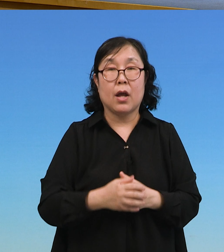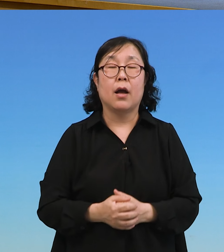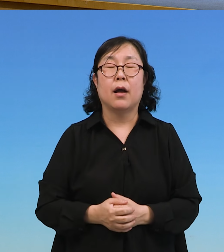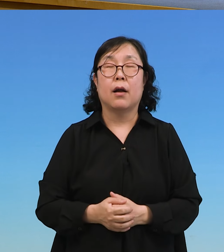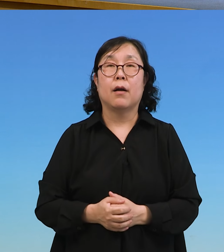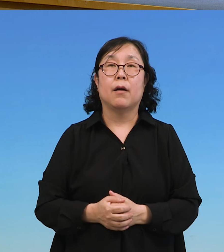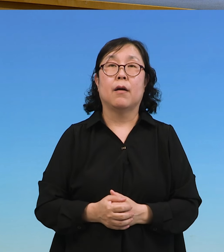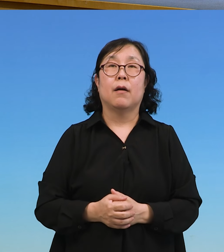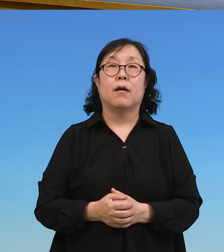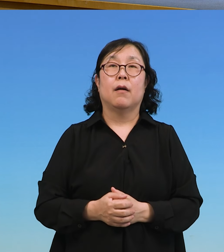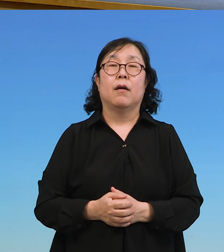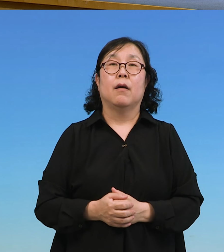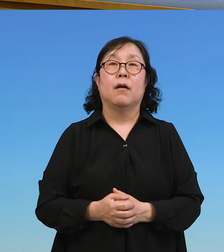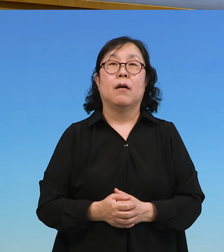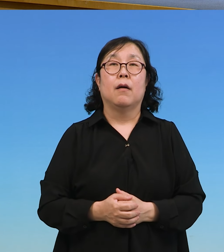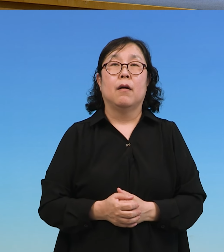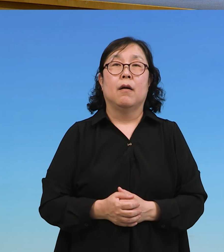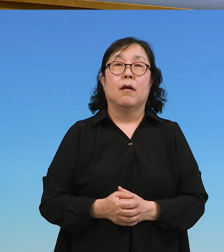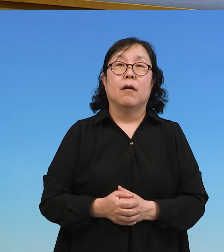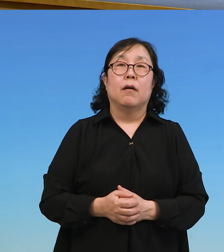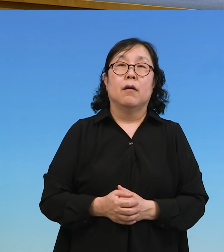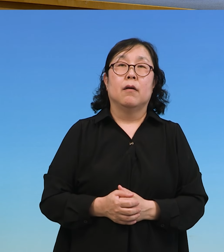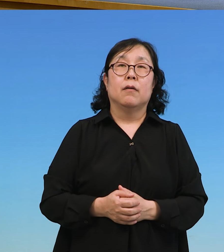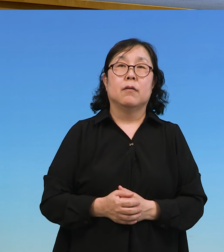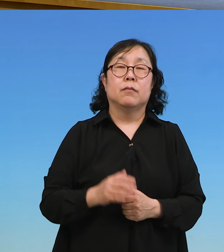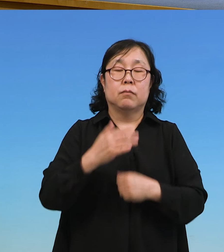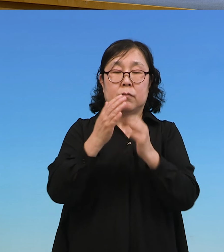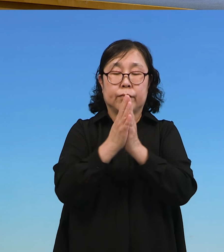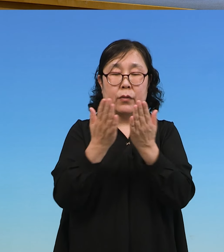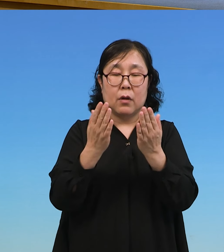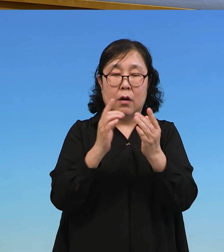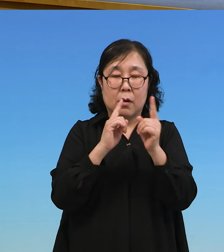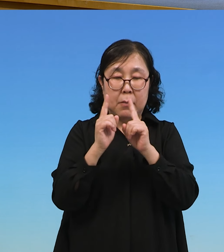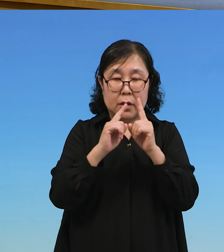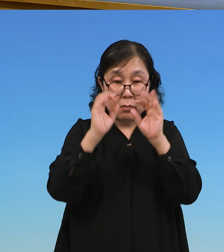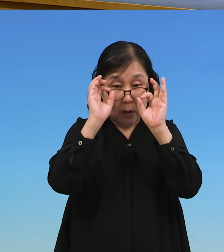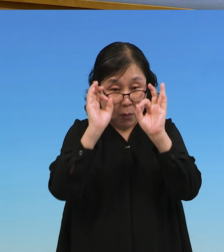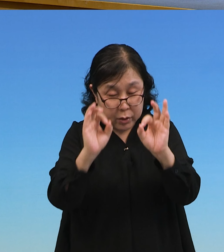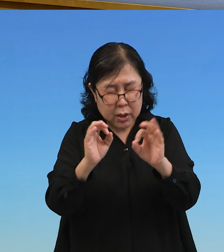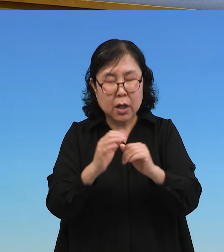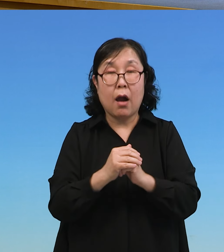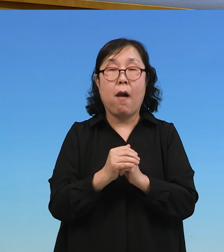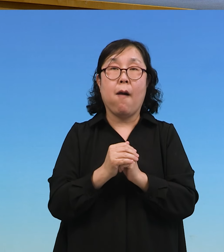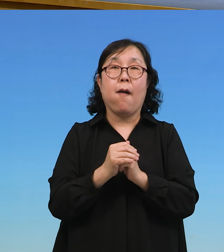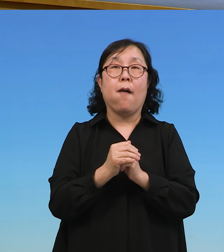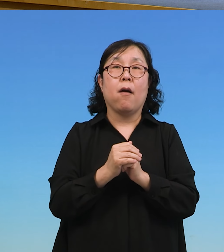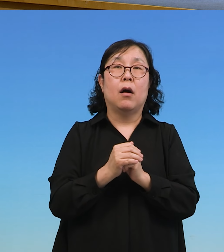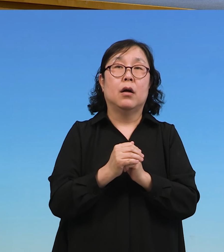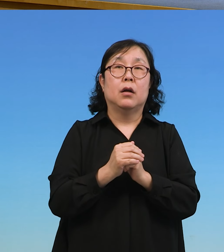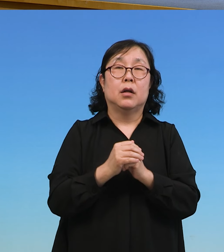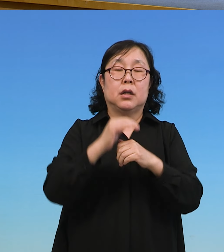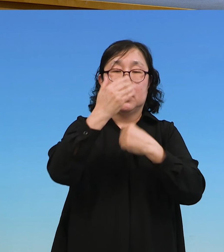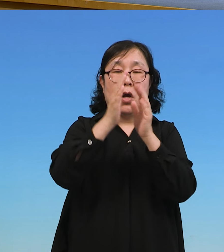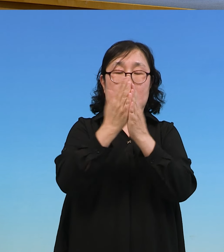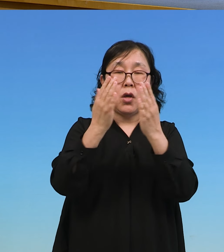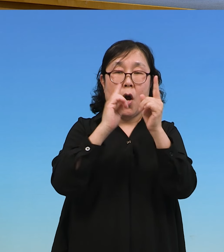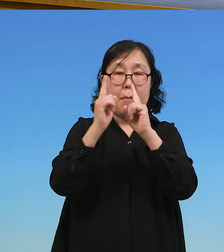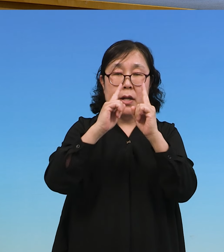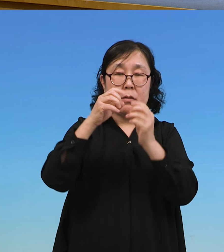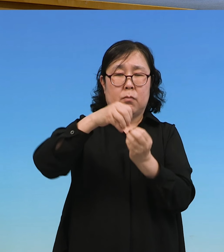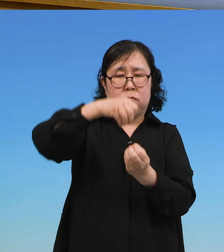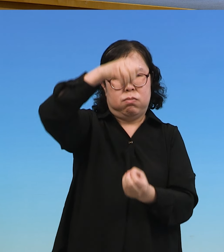제가 오늘 본문을 유심히 보니까요, 아까 여러분 성경 봉독할 때 그 본문이 꽤 길었지